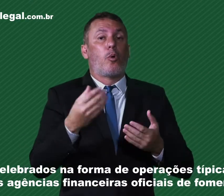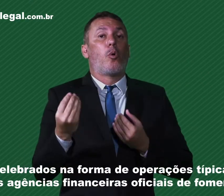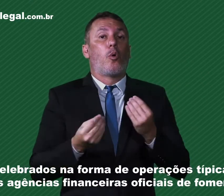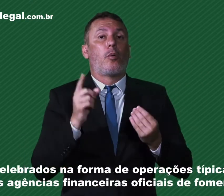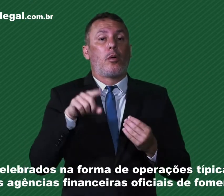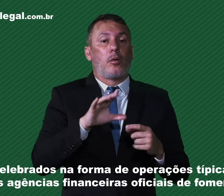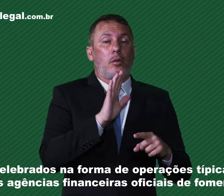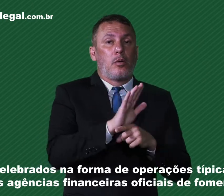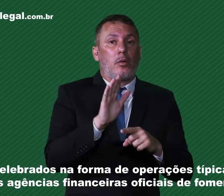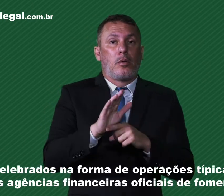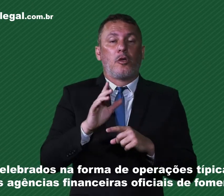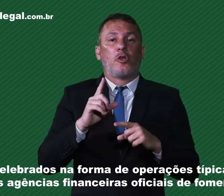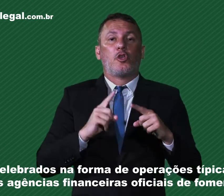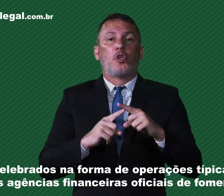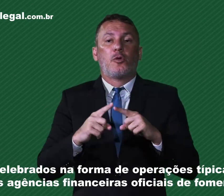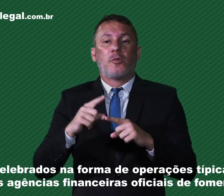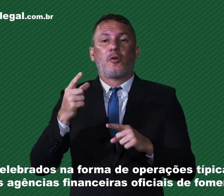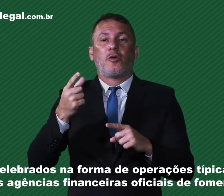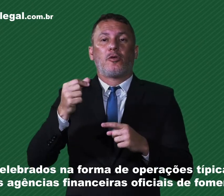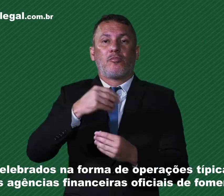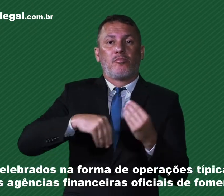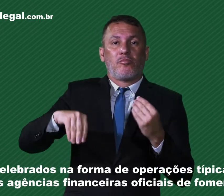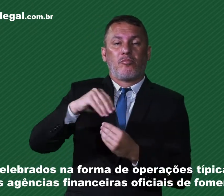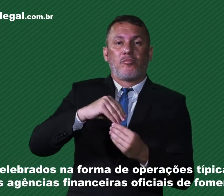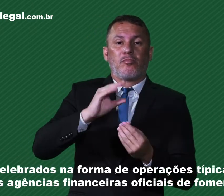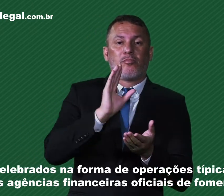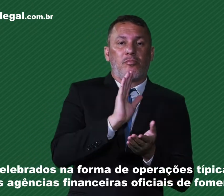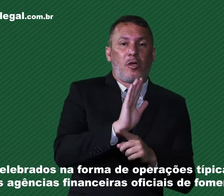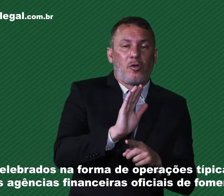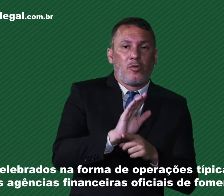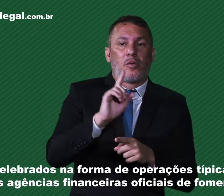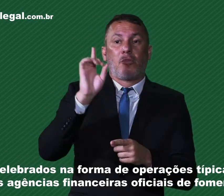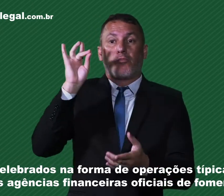de operações típicas das agências financeiras oficiais de fomento